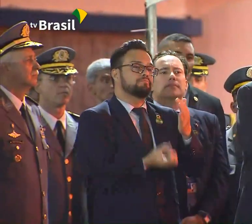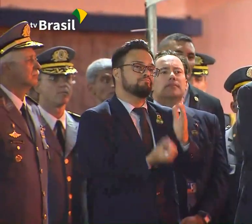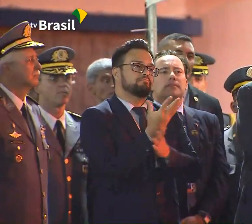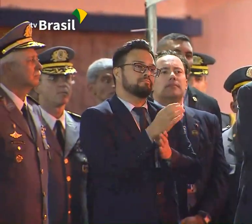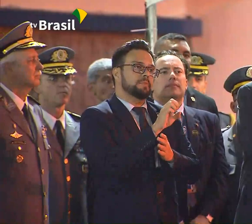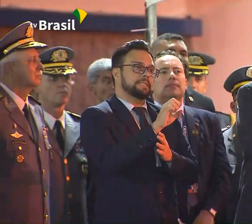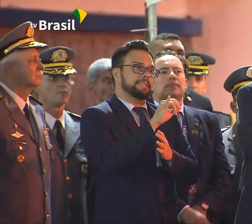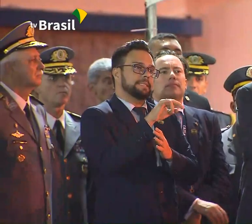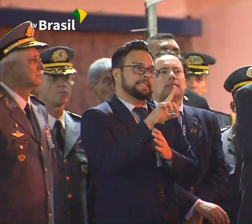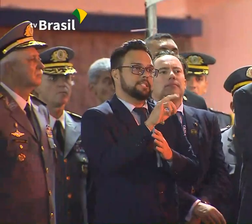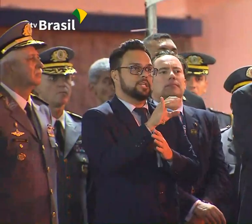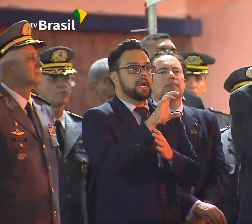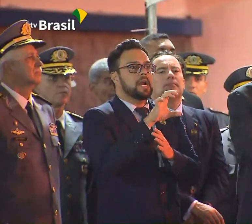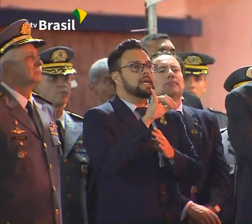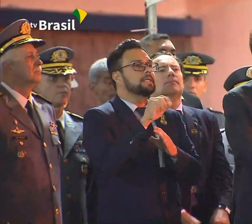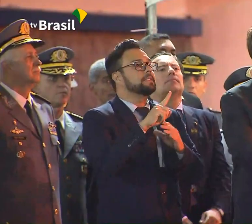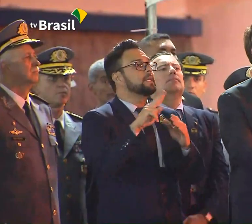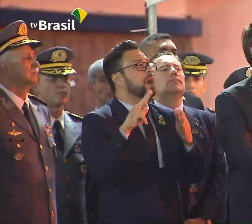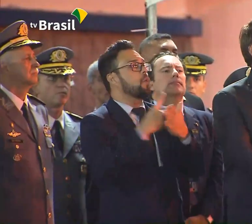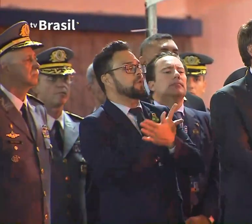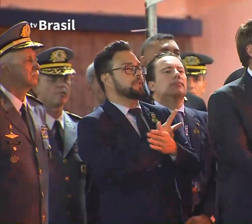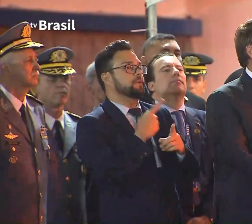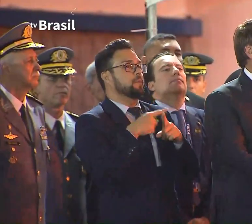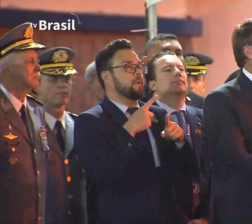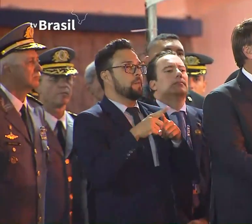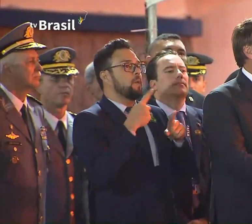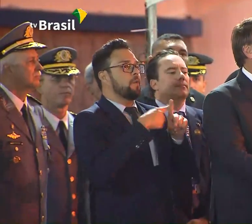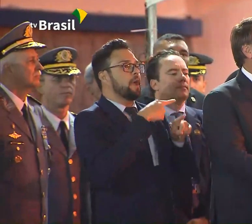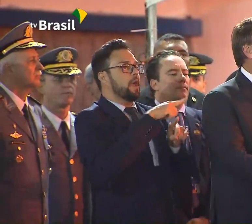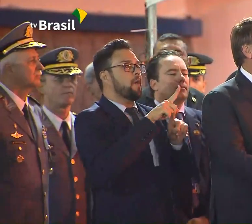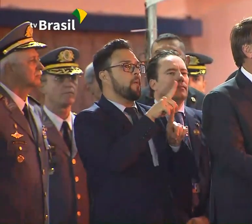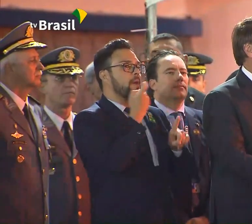que se apurasse um fato ocorrido comigo enquanto